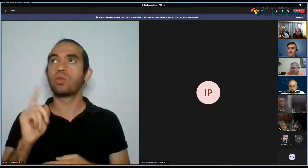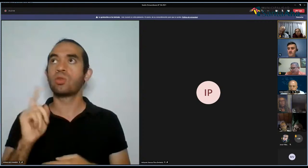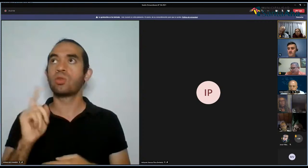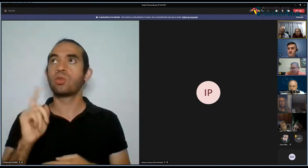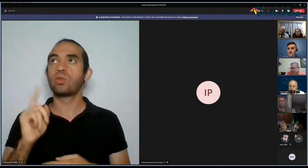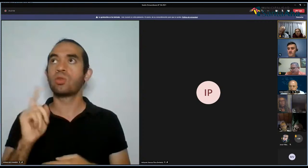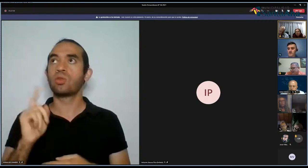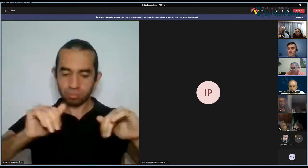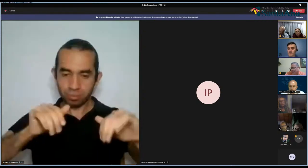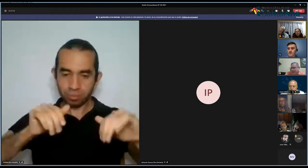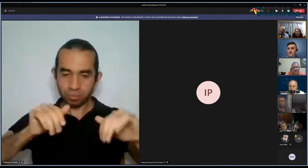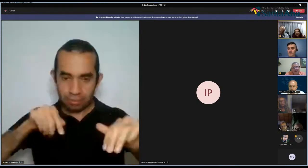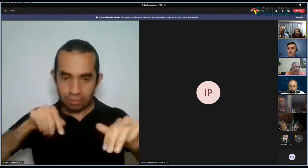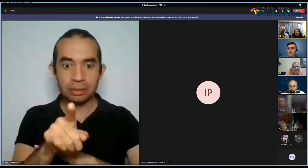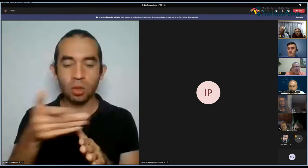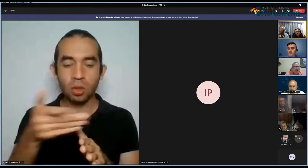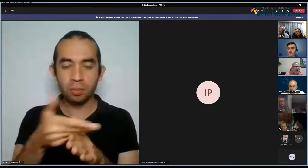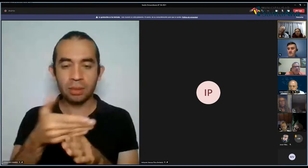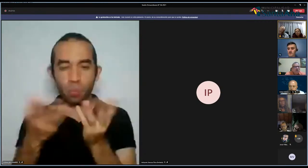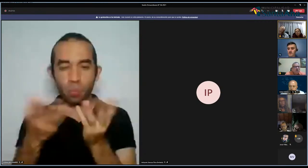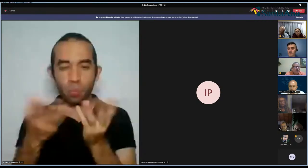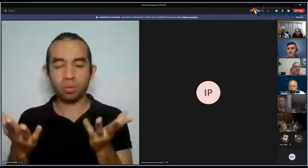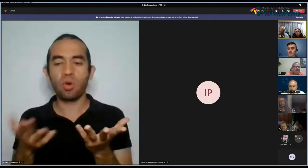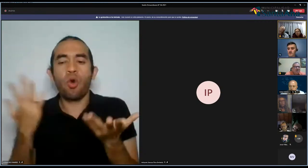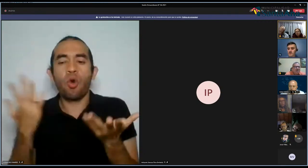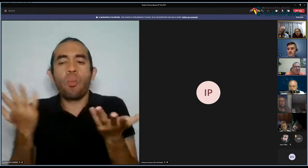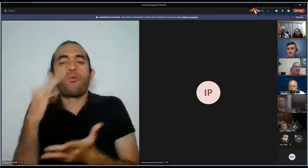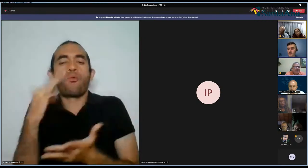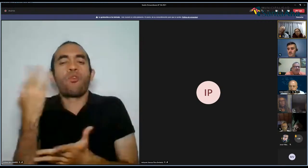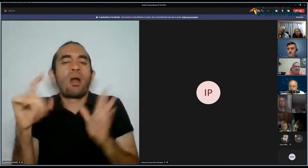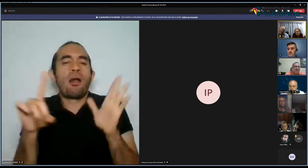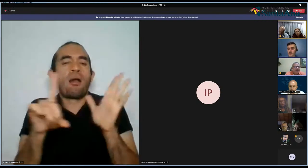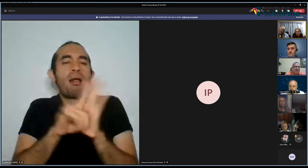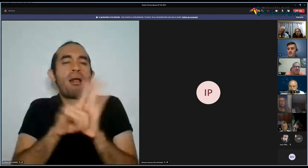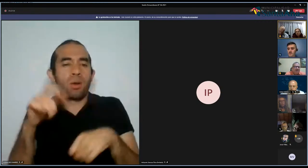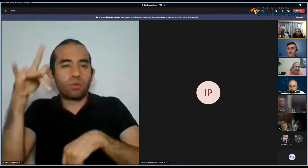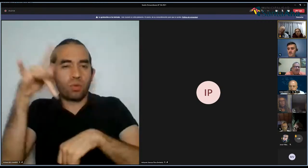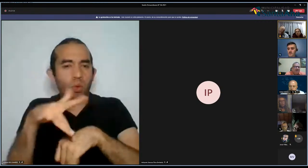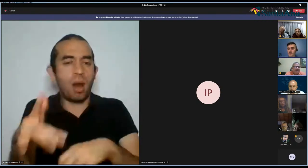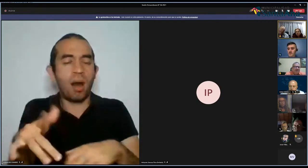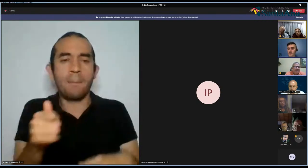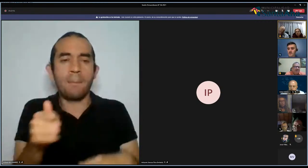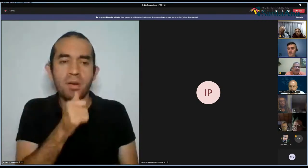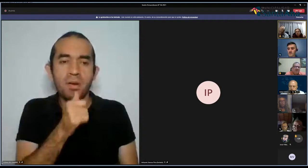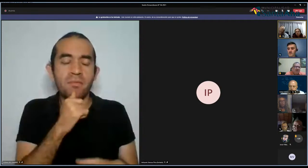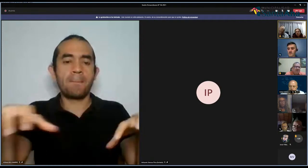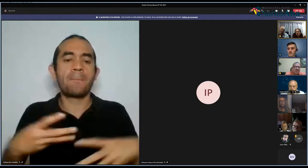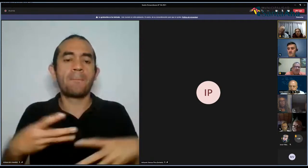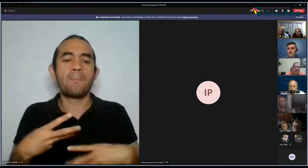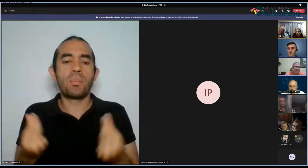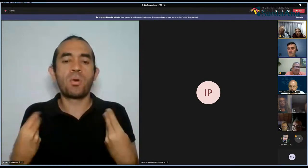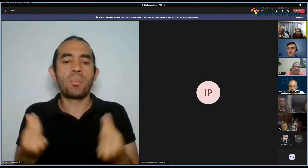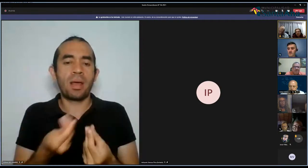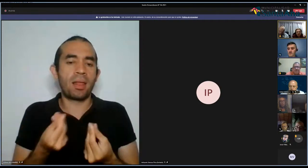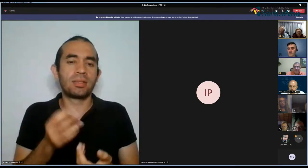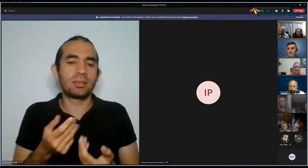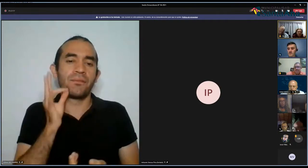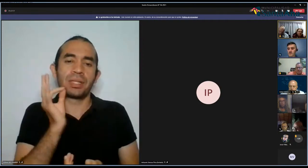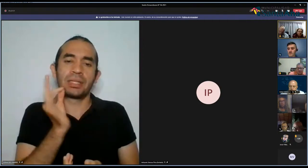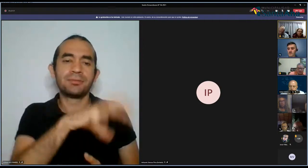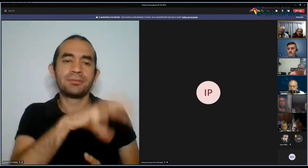manera legalmente nosotros podemos intervenir en esas propiedades privadas eso sería mi participaciones